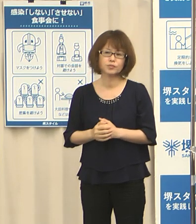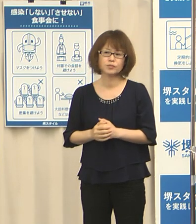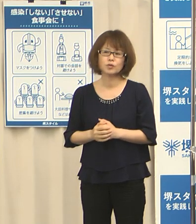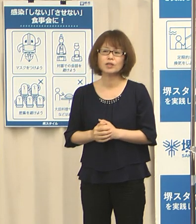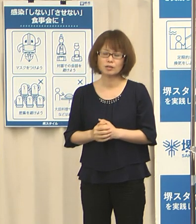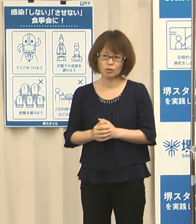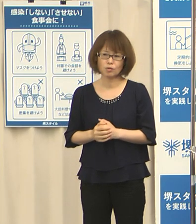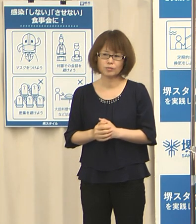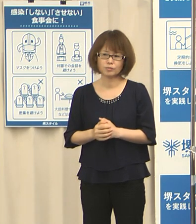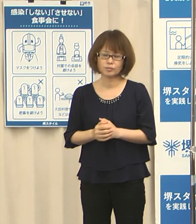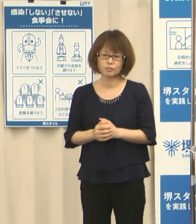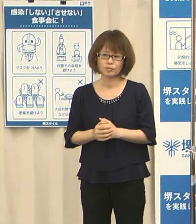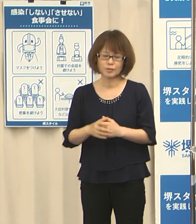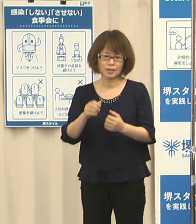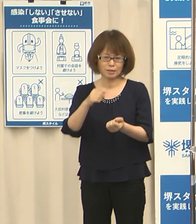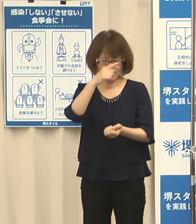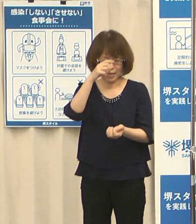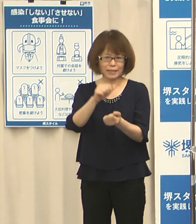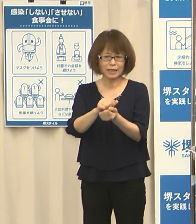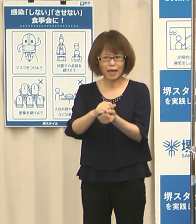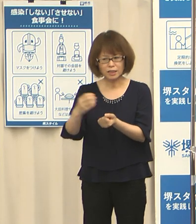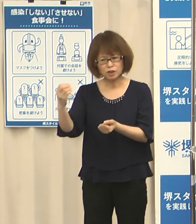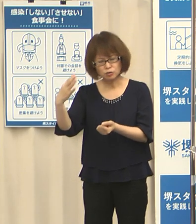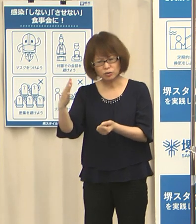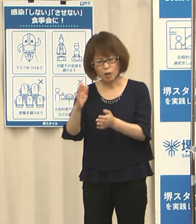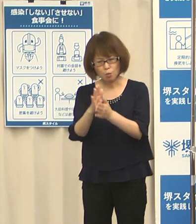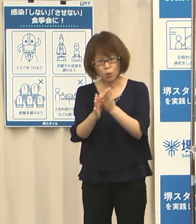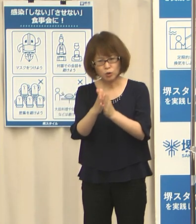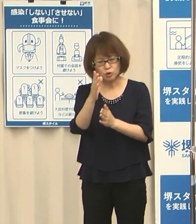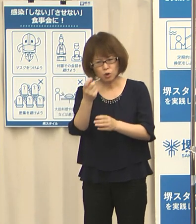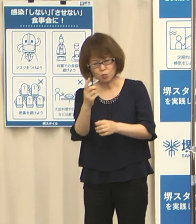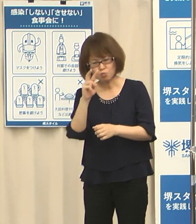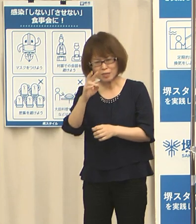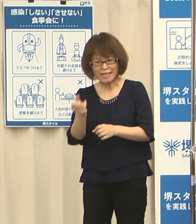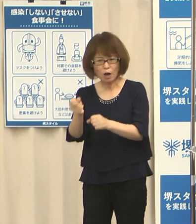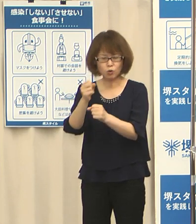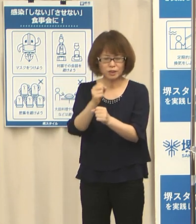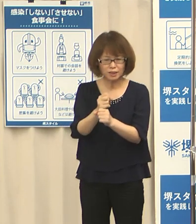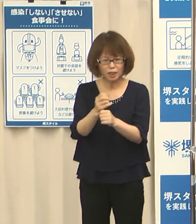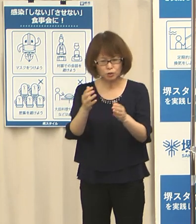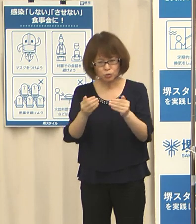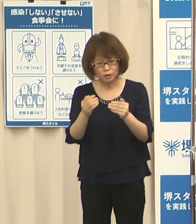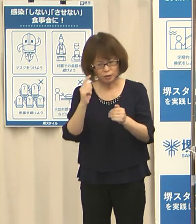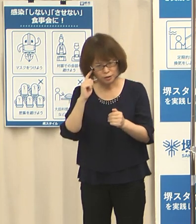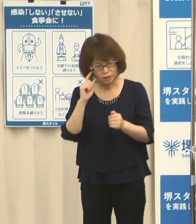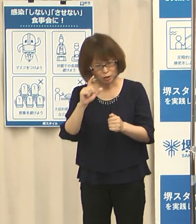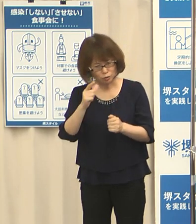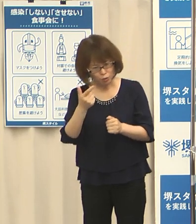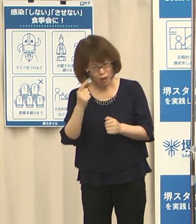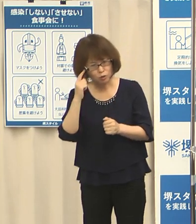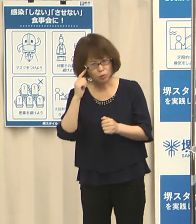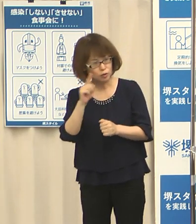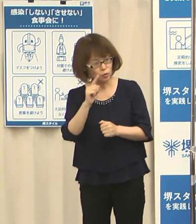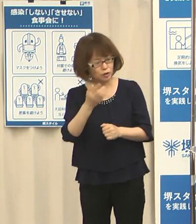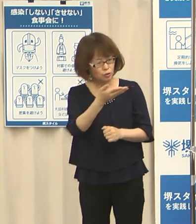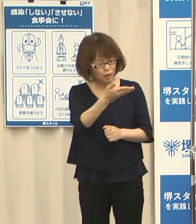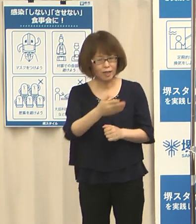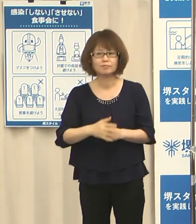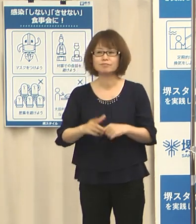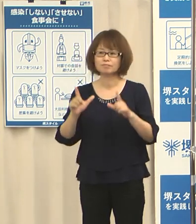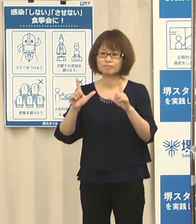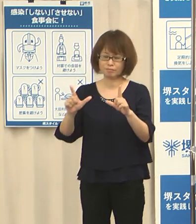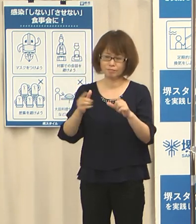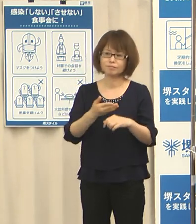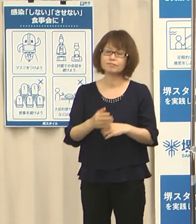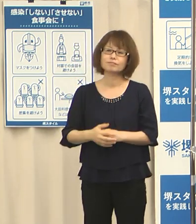シグナルをやっぱりこう見直していかなきゃいけないのかなというふうにも思ったりするんですけども、その辺の市長の考え方はありますでしょうか。 はい、そも